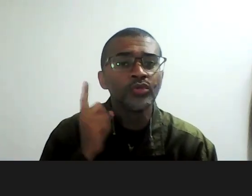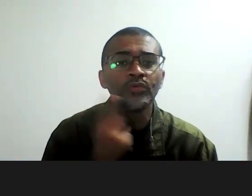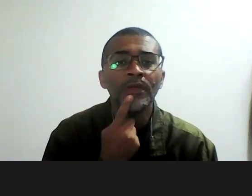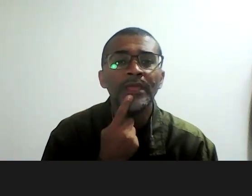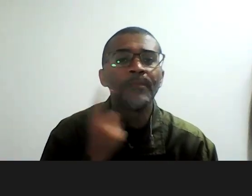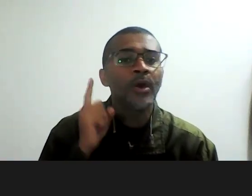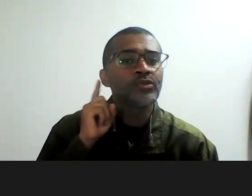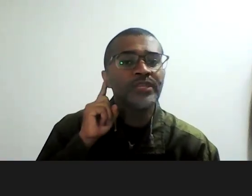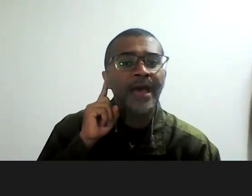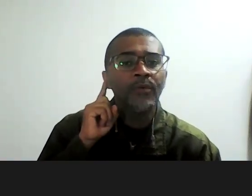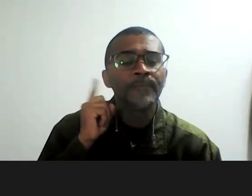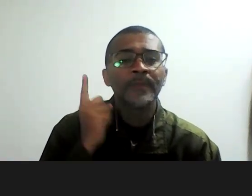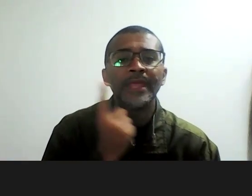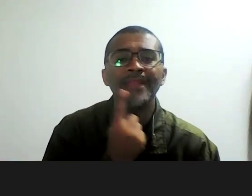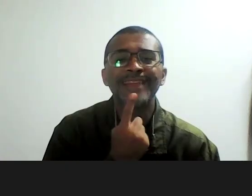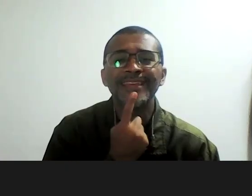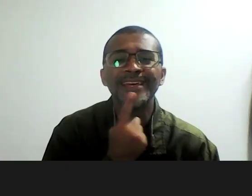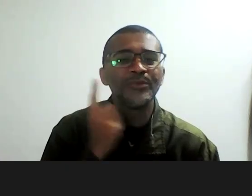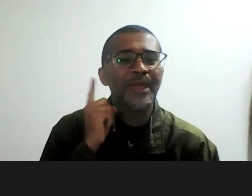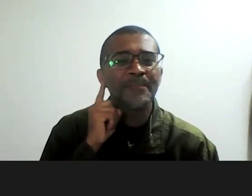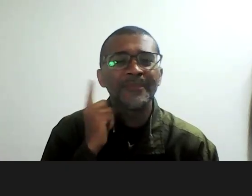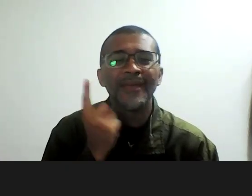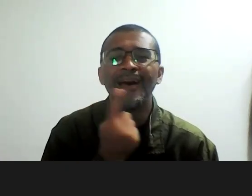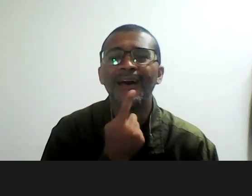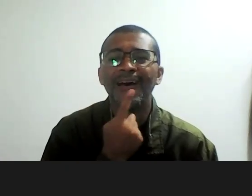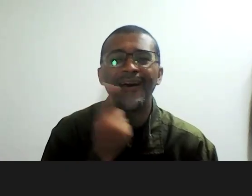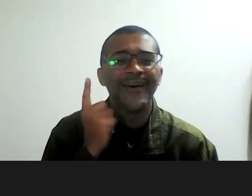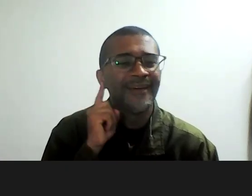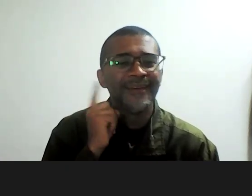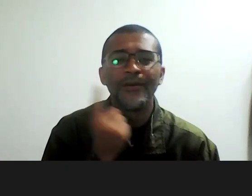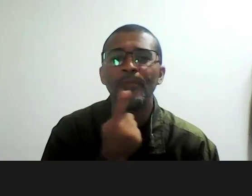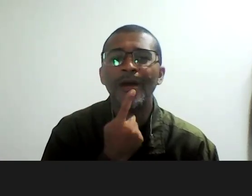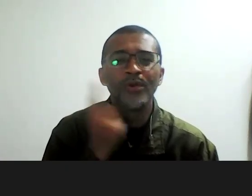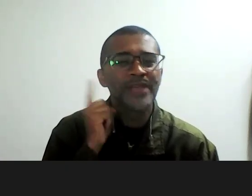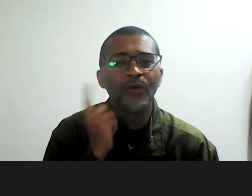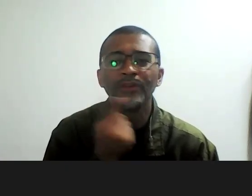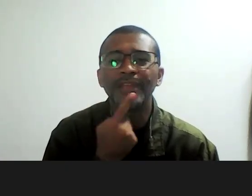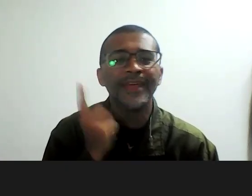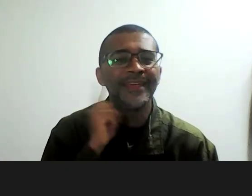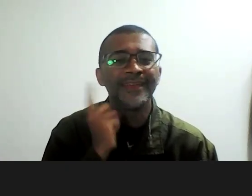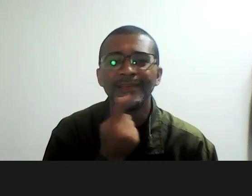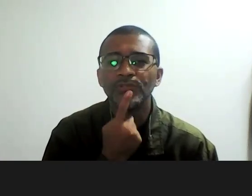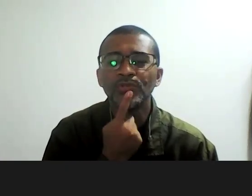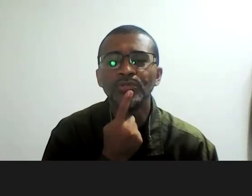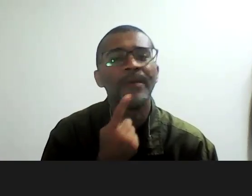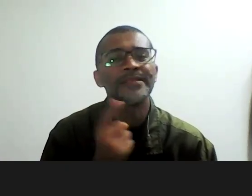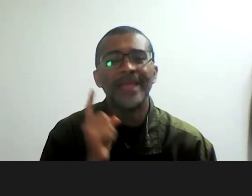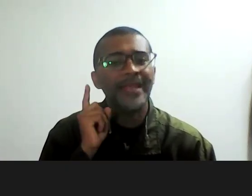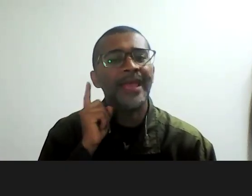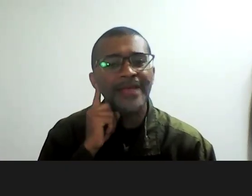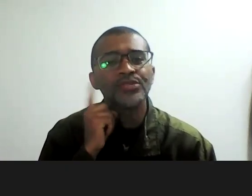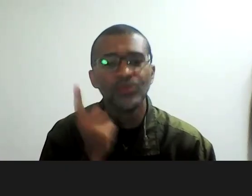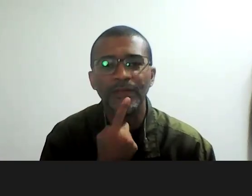só surdo, embora o sinal ele tá ligando, né? Uma coisa com a outra, né? Surdo,